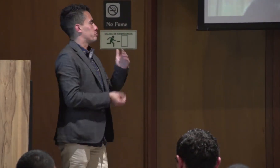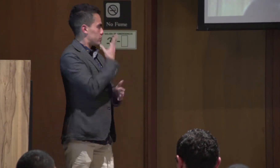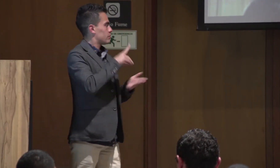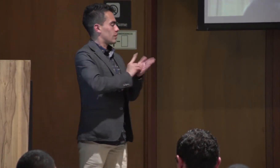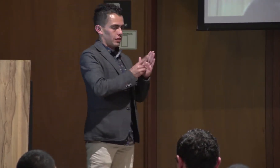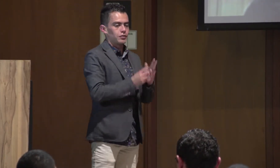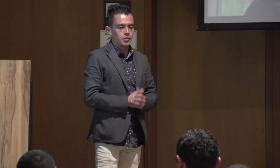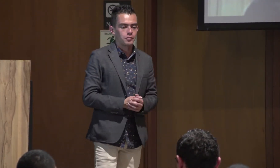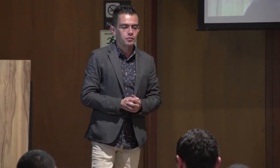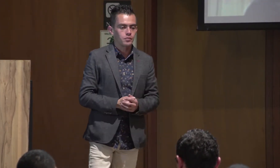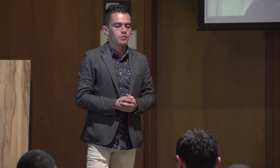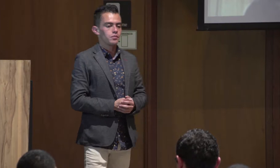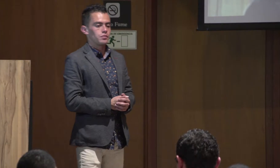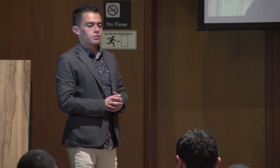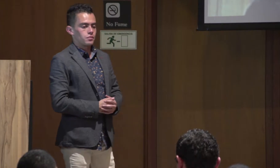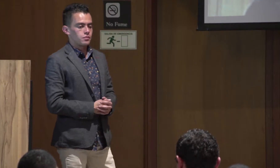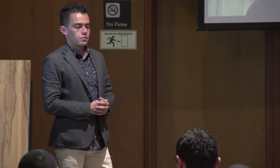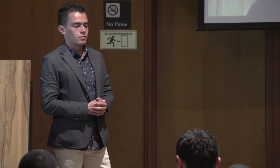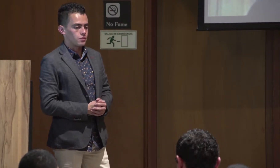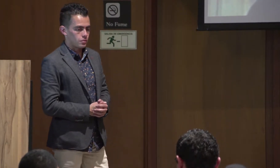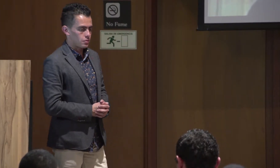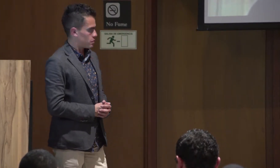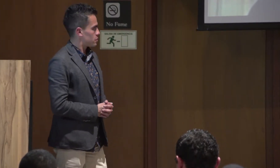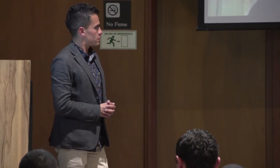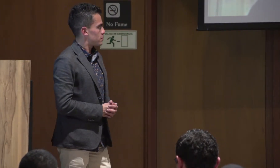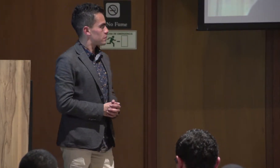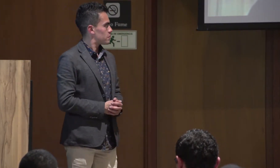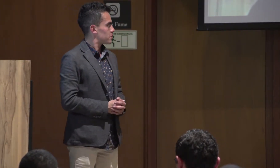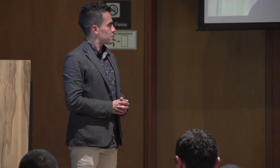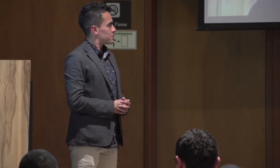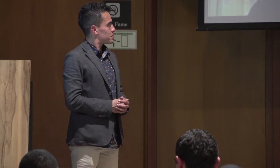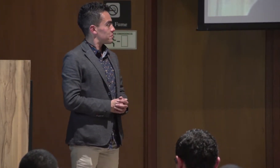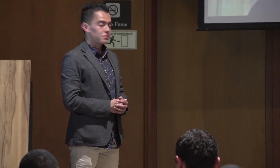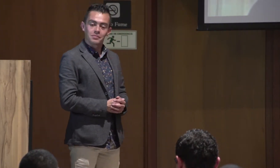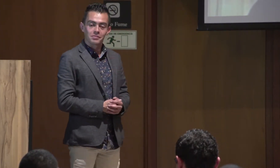que entendible para ellos y aplicable también al contexto.